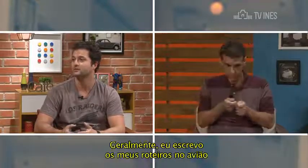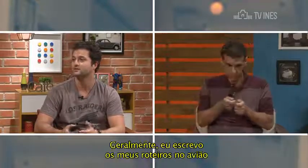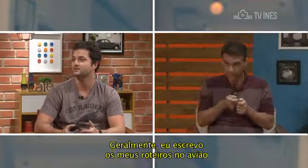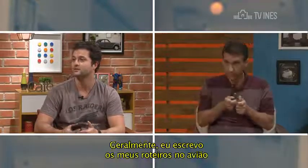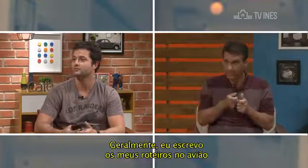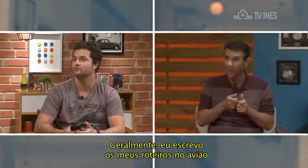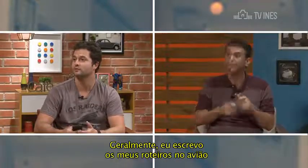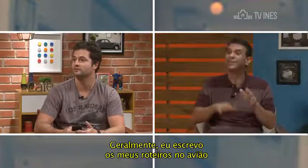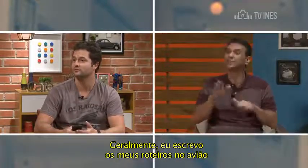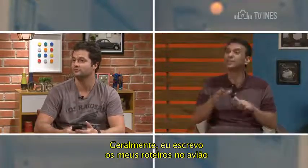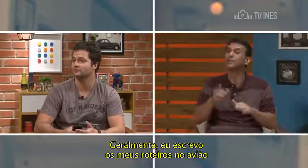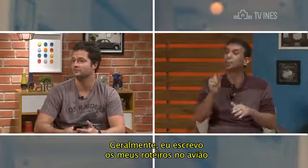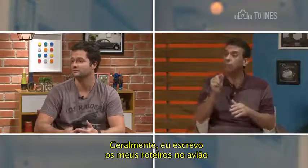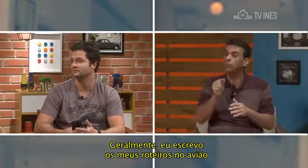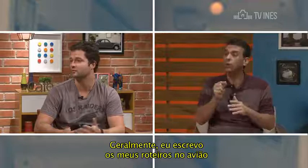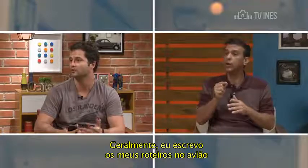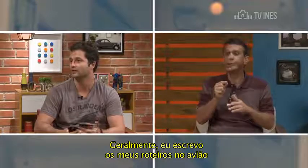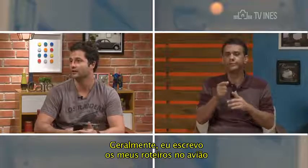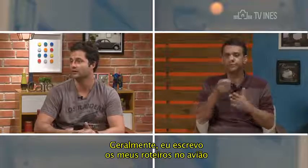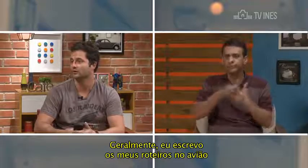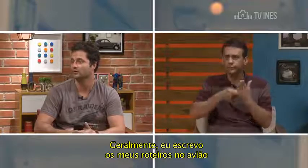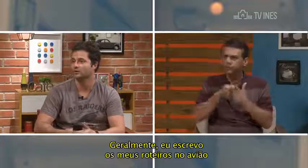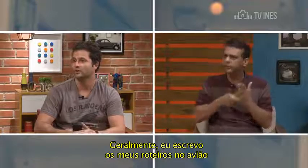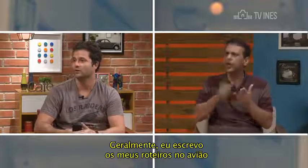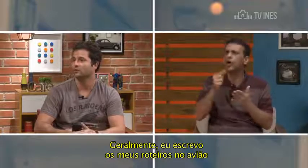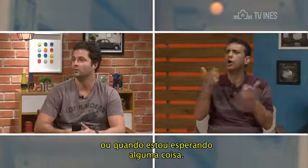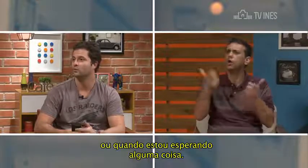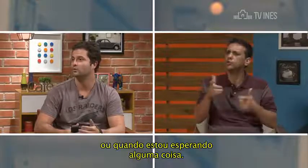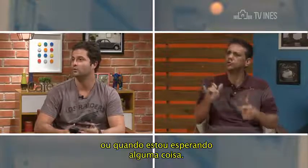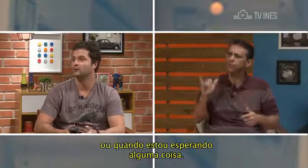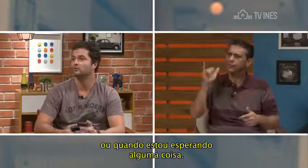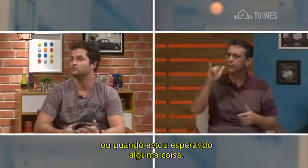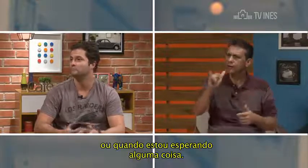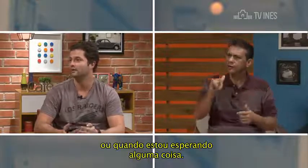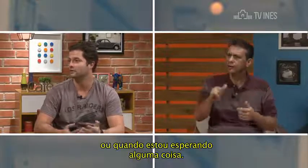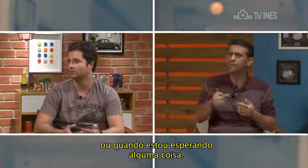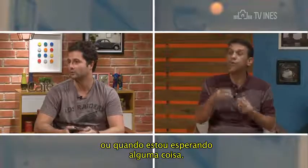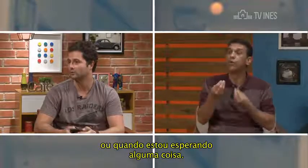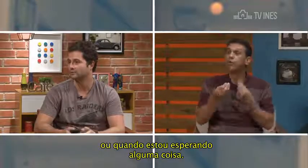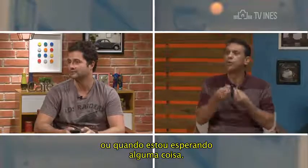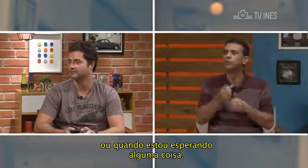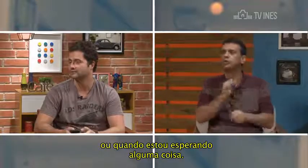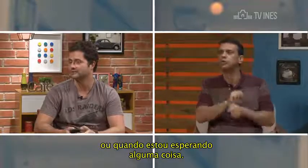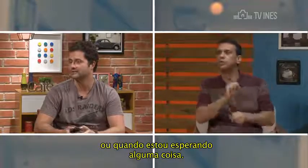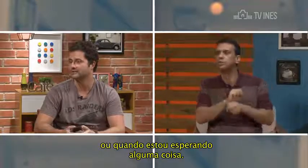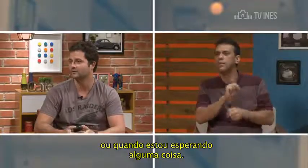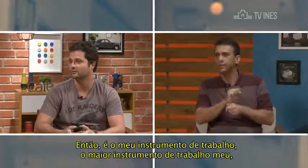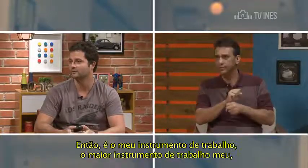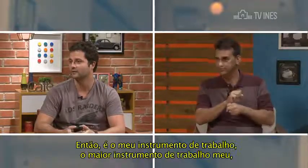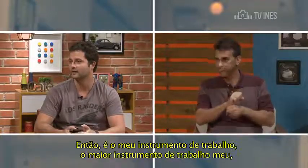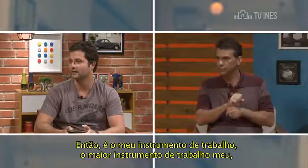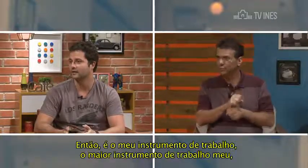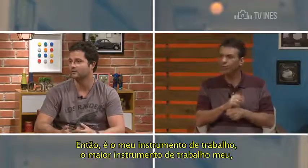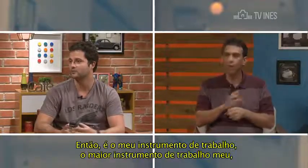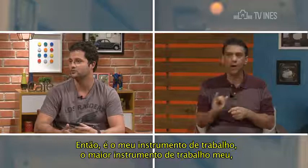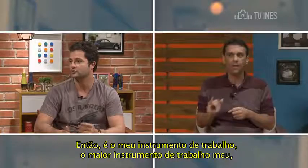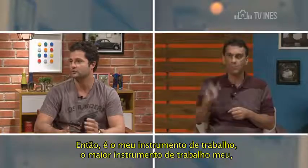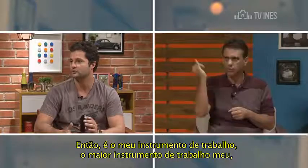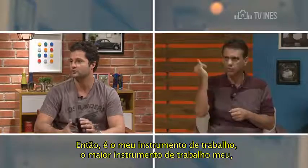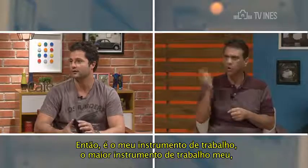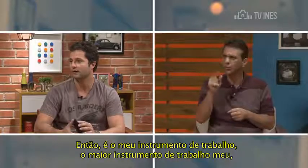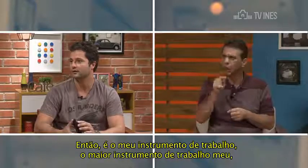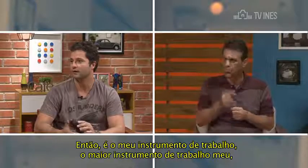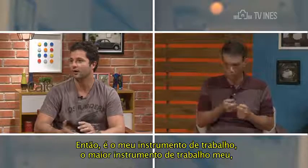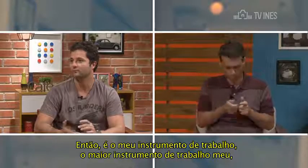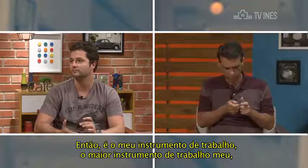E geralmente eu escrevo meus roteiros no avião ou quando eu estou esperando alguma coisa. Então, é o meu